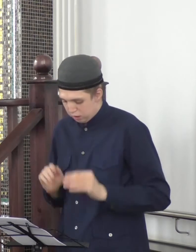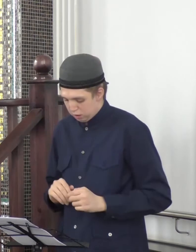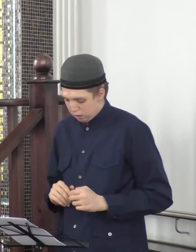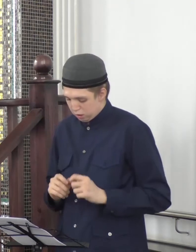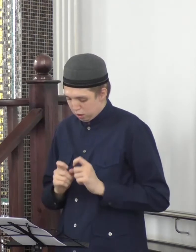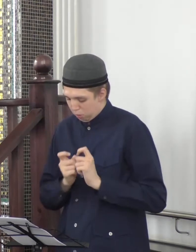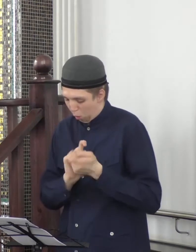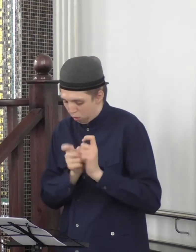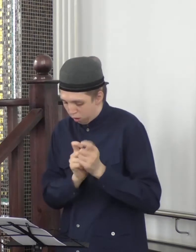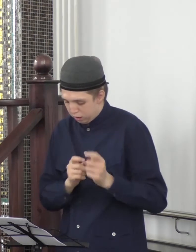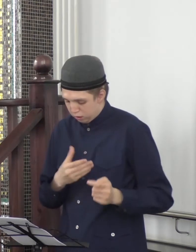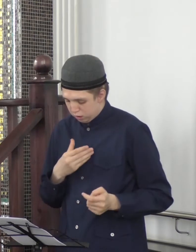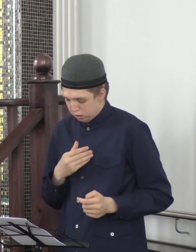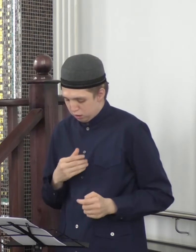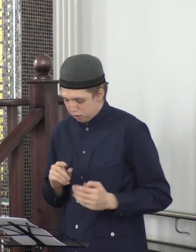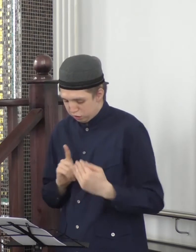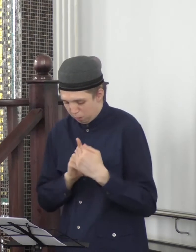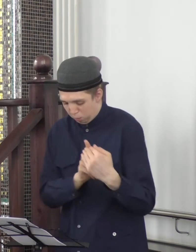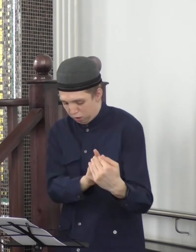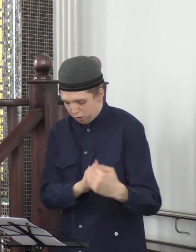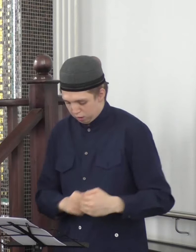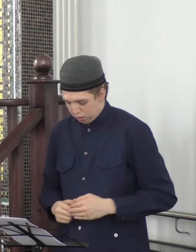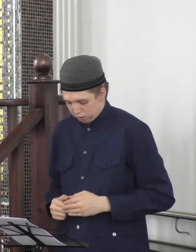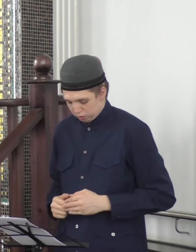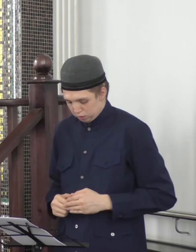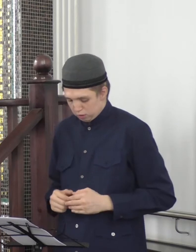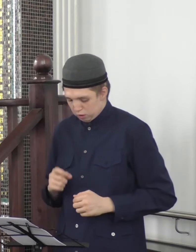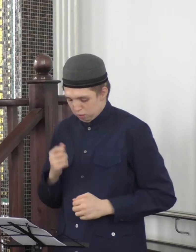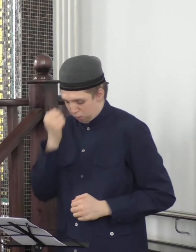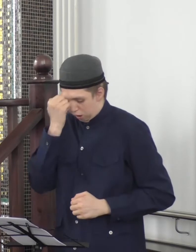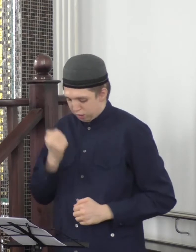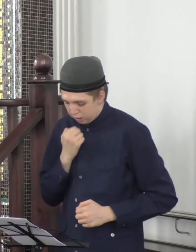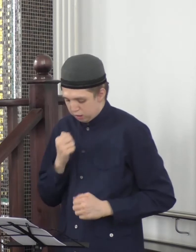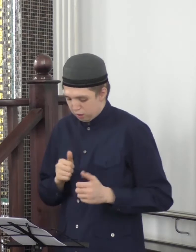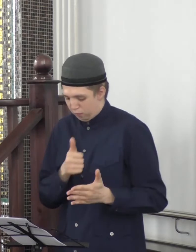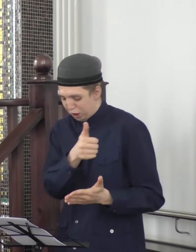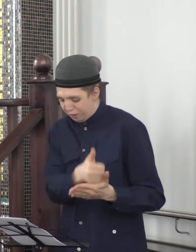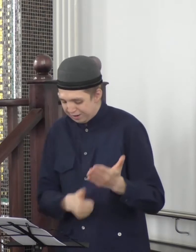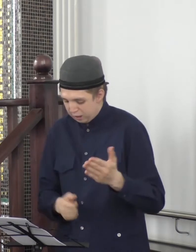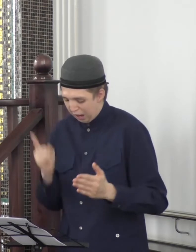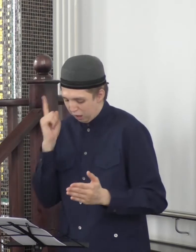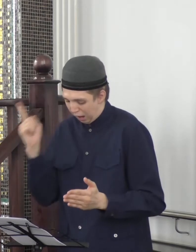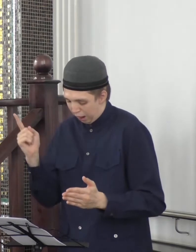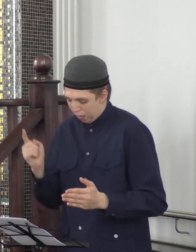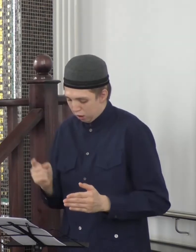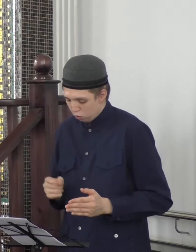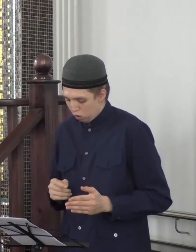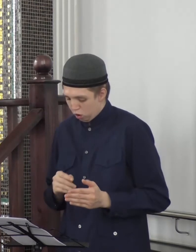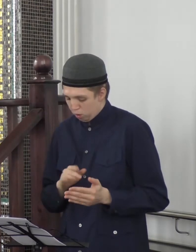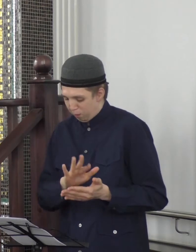ифтар мәжлисләренә, бик көп кешеләр мұхтажлар файда көрді менә бу ифтарлардан. Ләкин Рамазан битте,